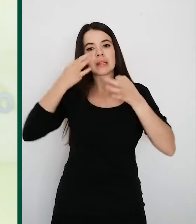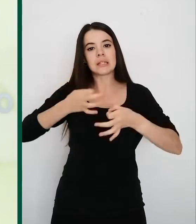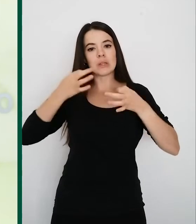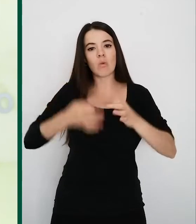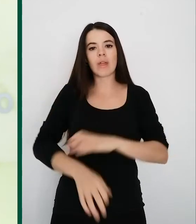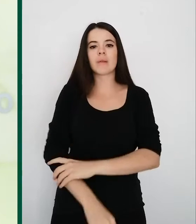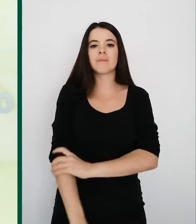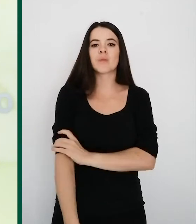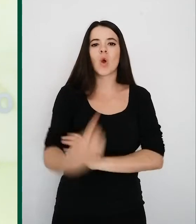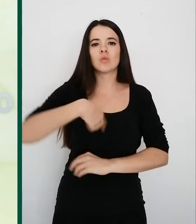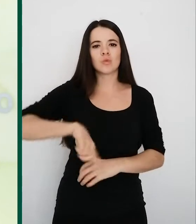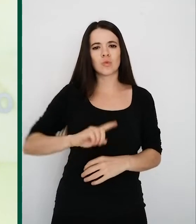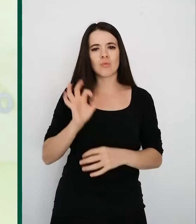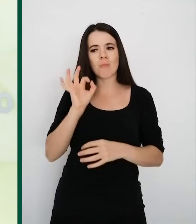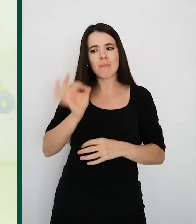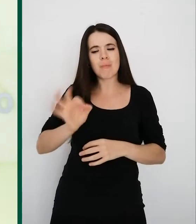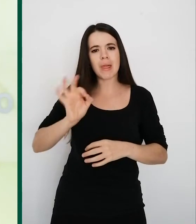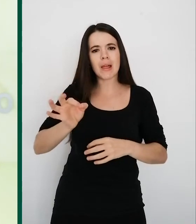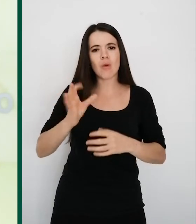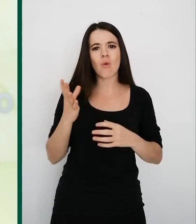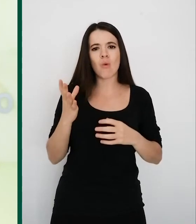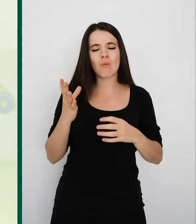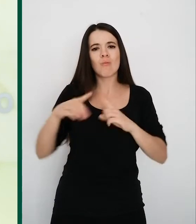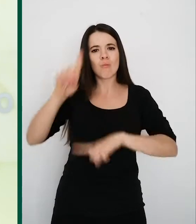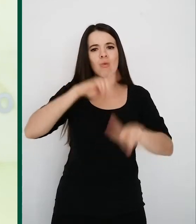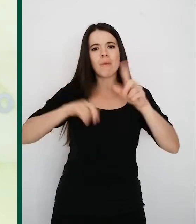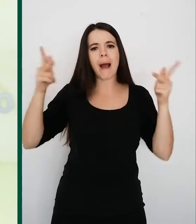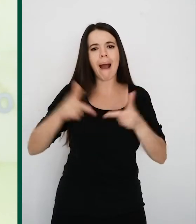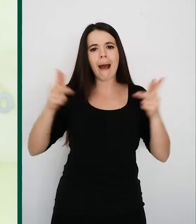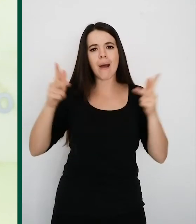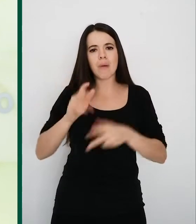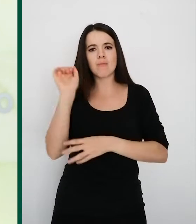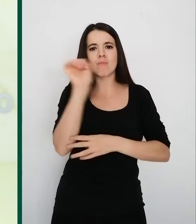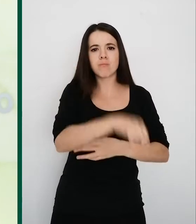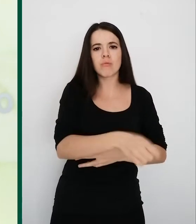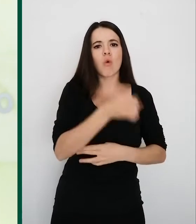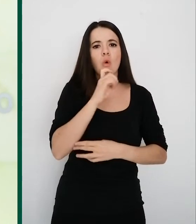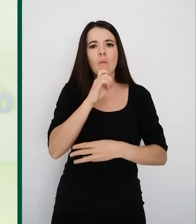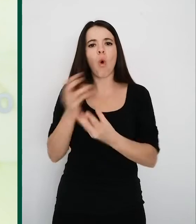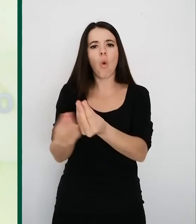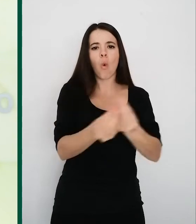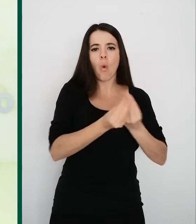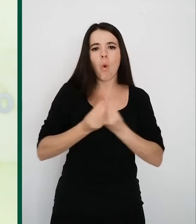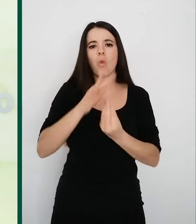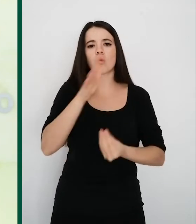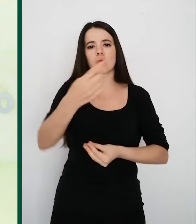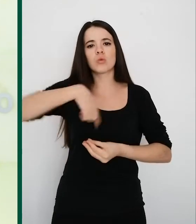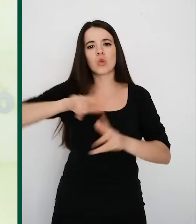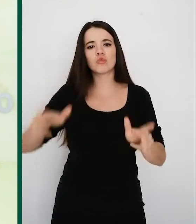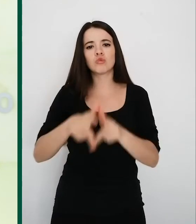afrontado un verdadero problema, un problema gravísimo y lo hemos hecho juntos como una sociedad unida y poco